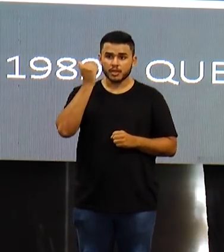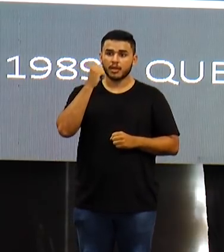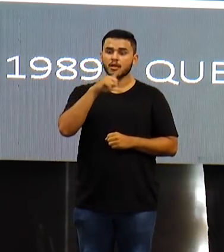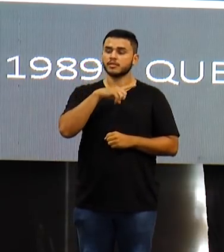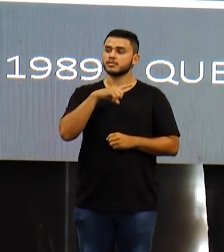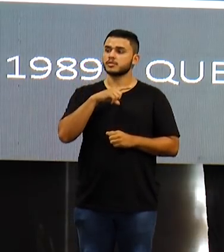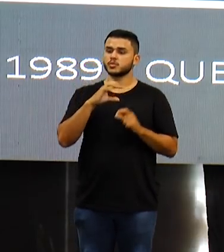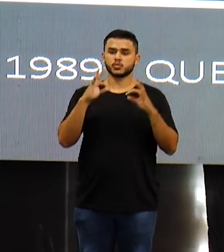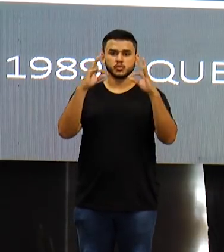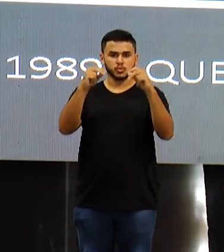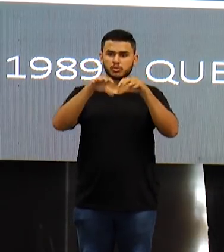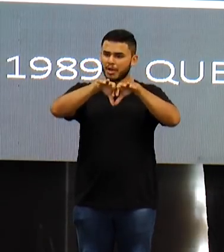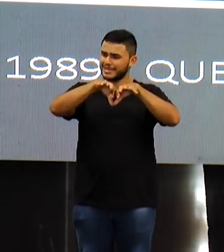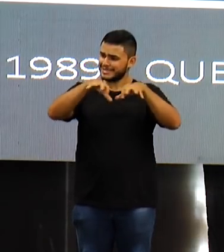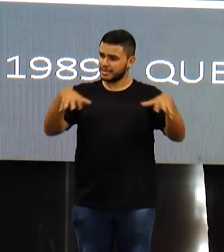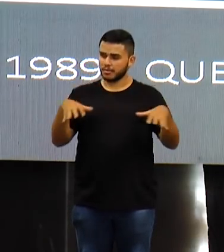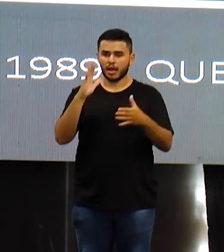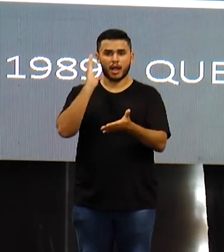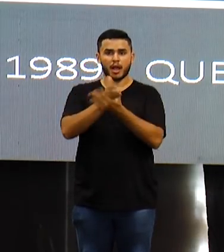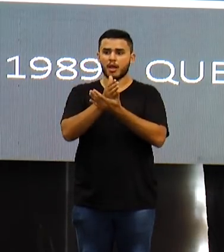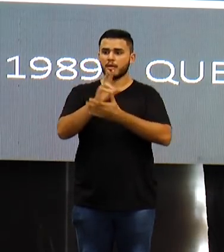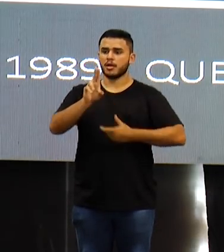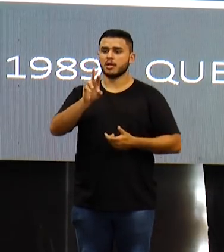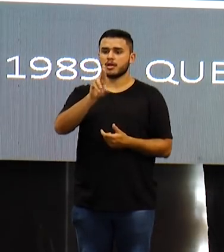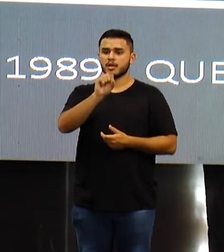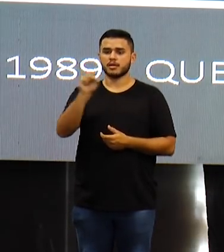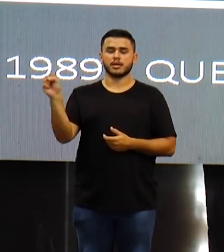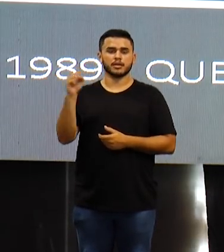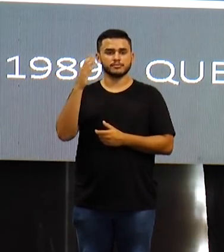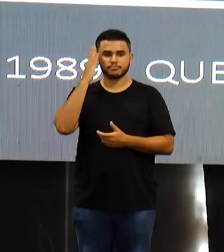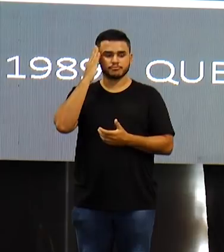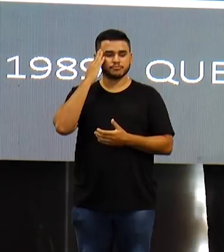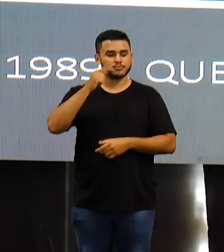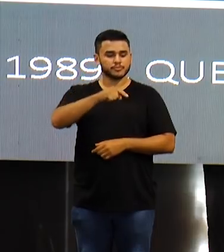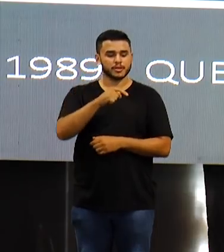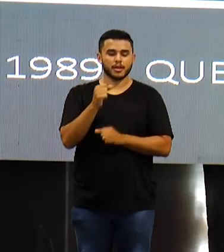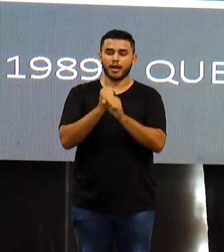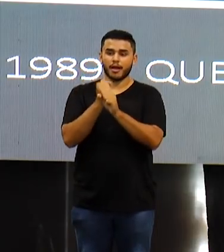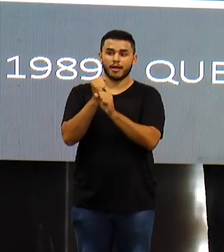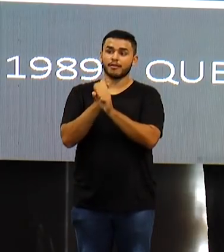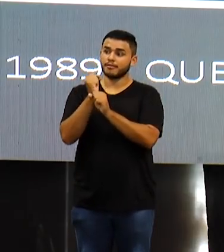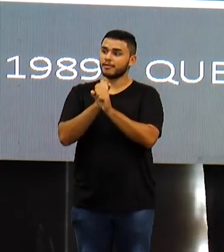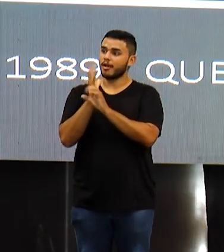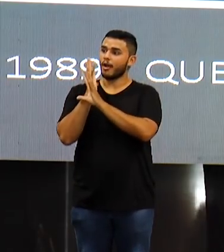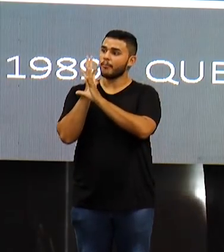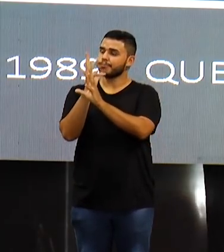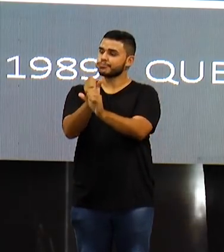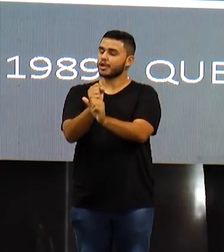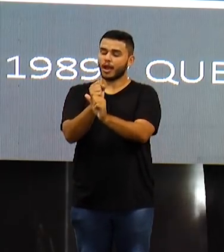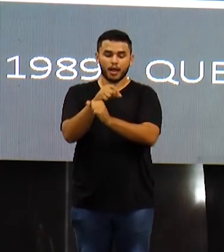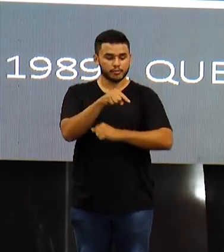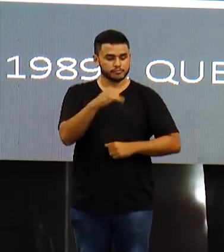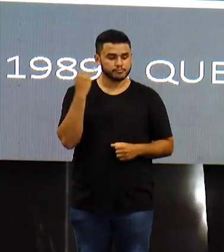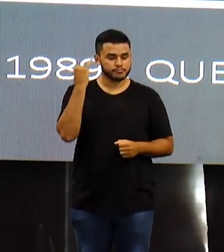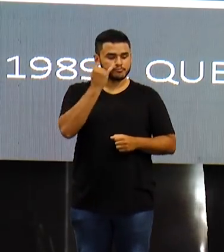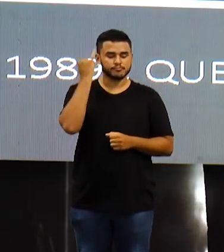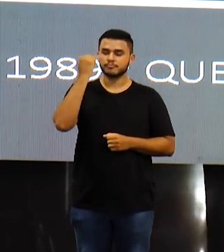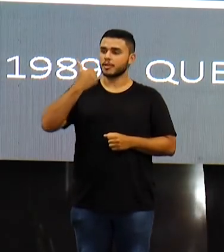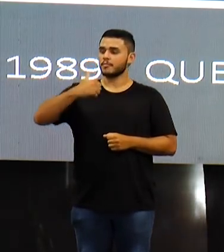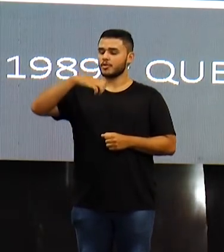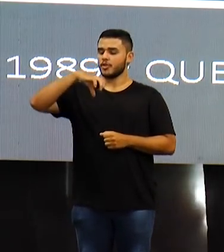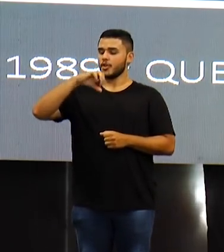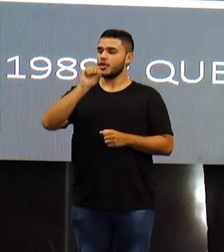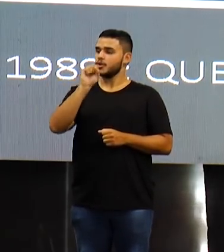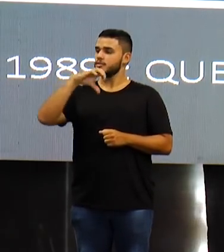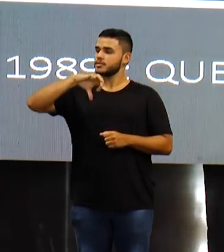Gorbachev dissolve a União Soviética, acabou a bipolaridade. Isso está claro para vocês? Então isso aqui é um símbolo